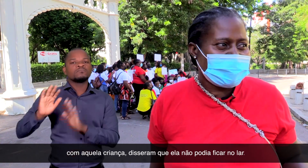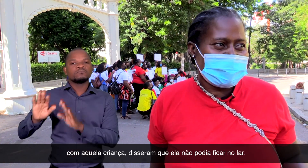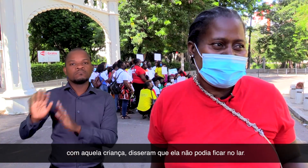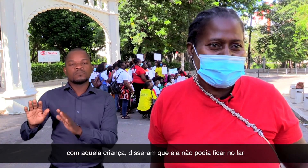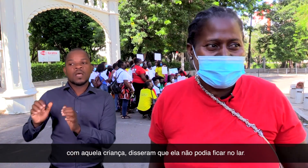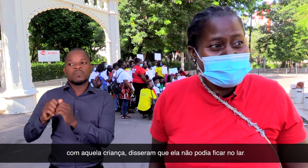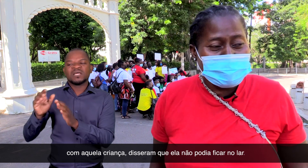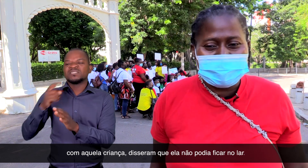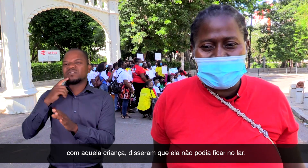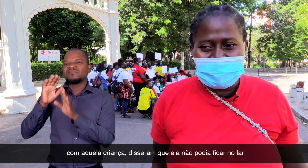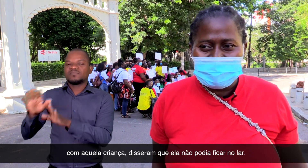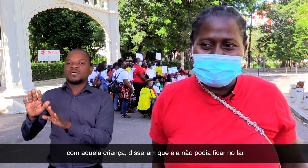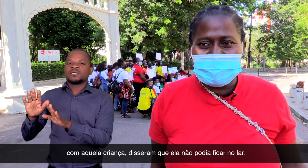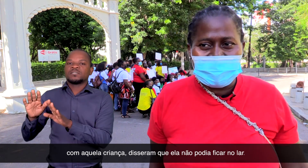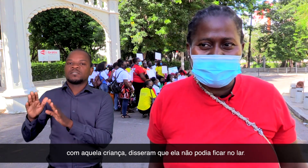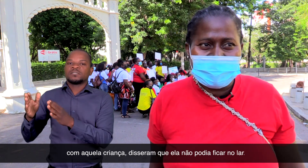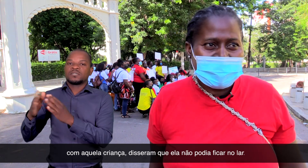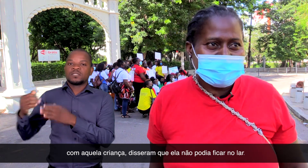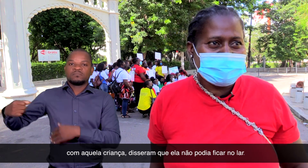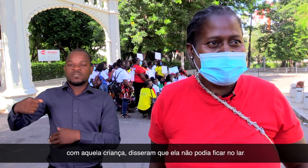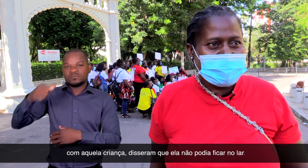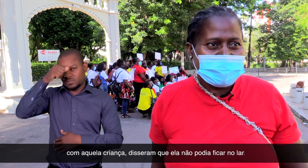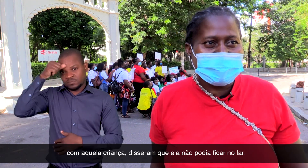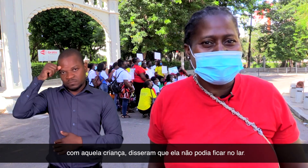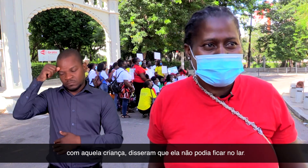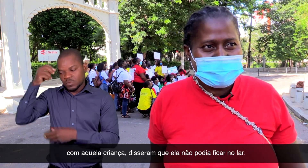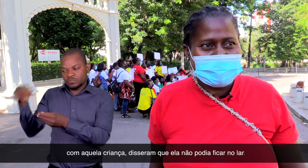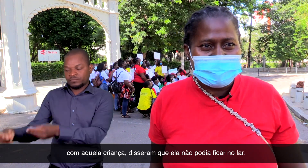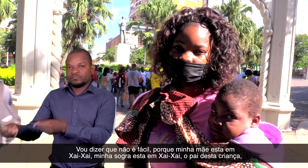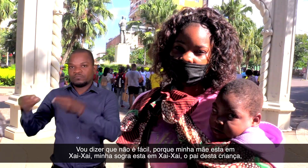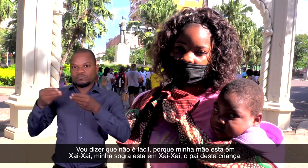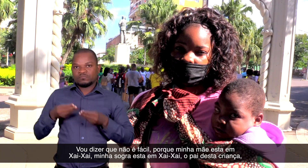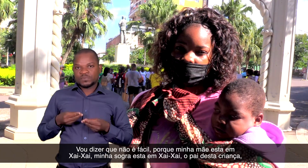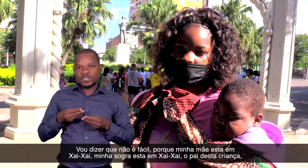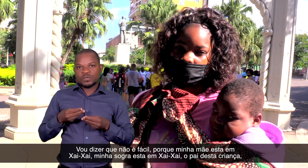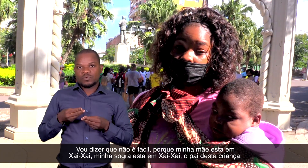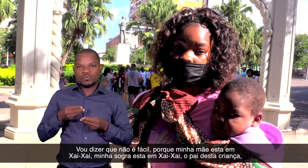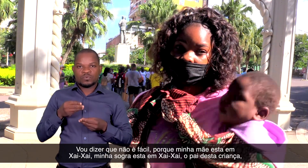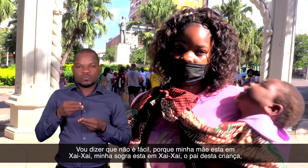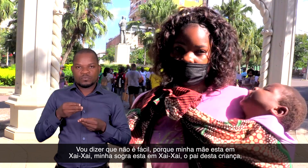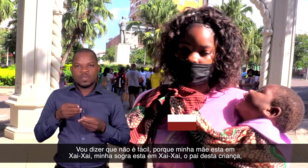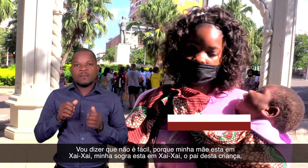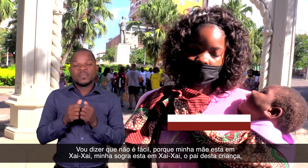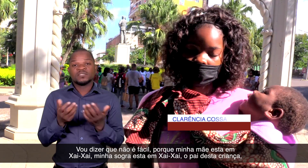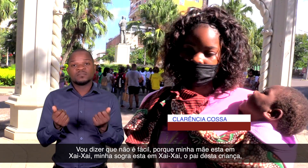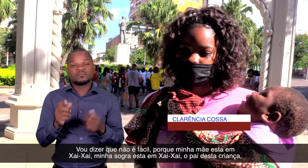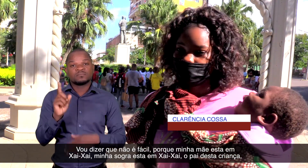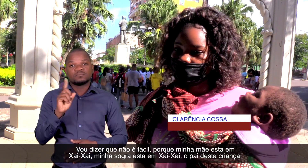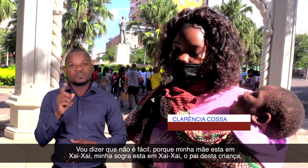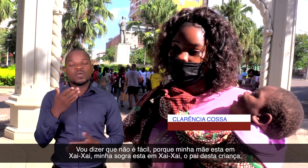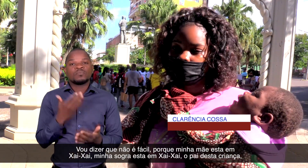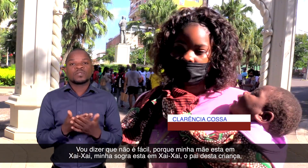e disseram que ele não podia ficar lá no lar. Trouxeram aquela Yasmini. Não é fácil, porque